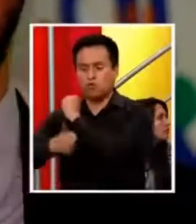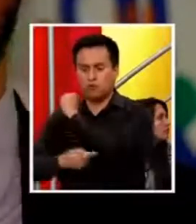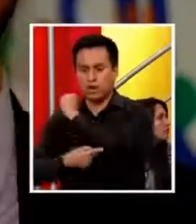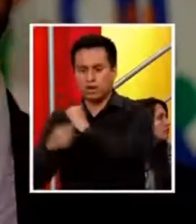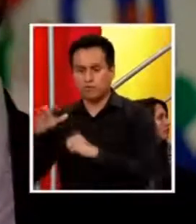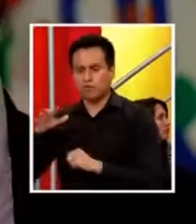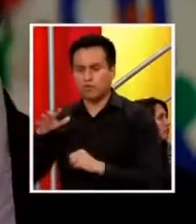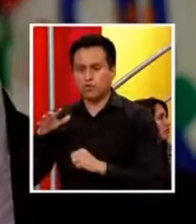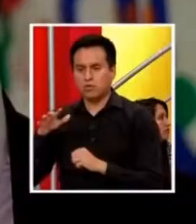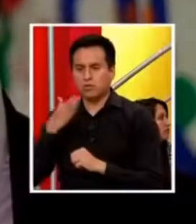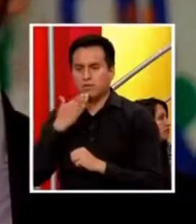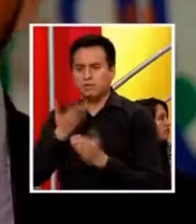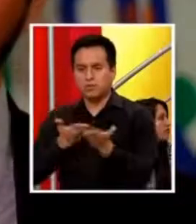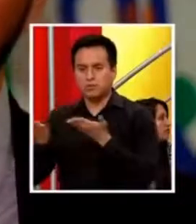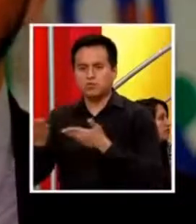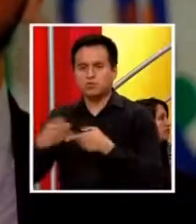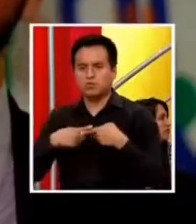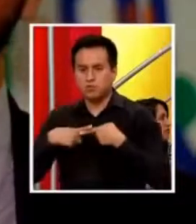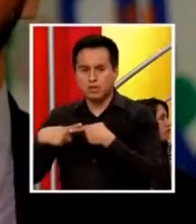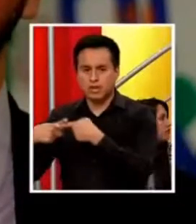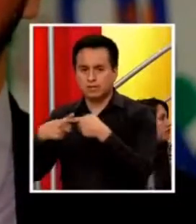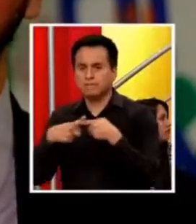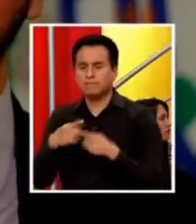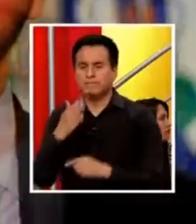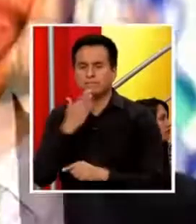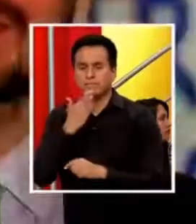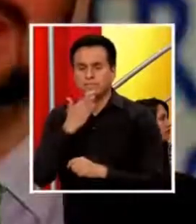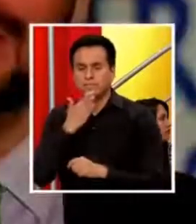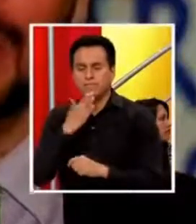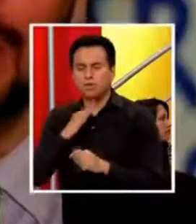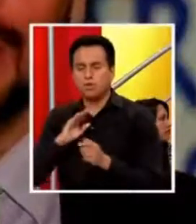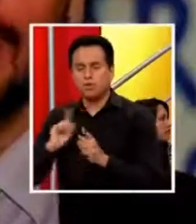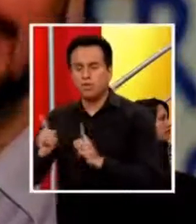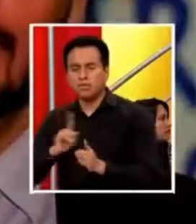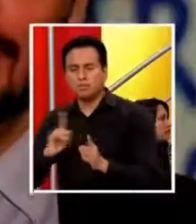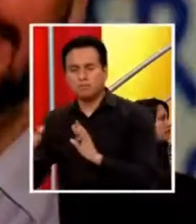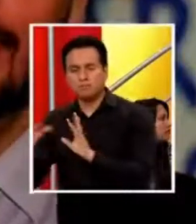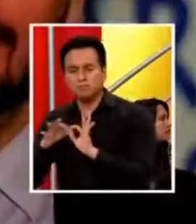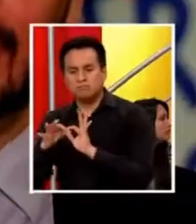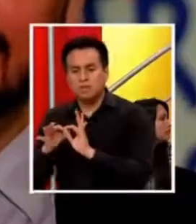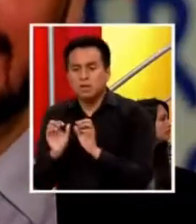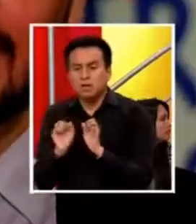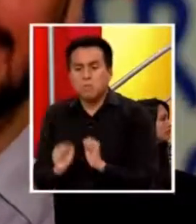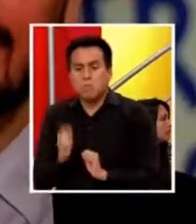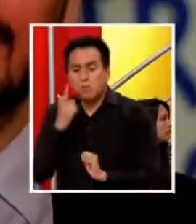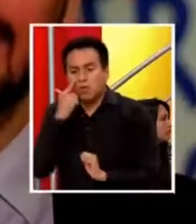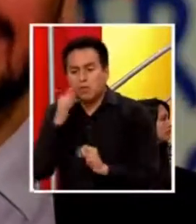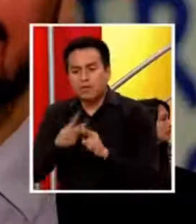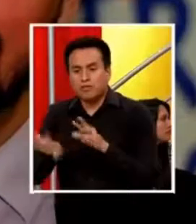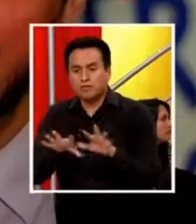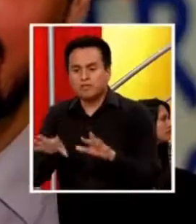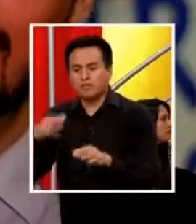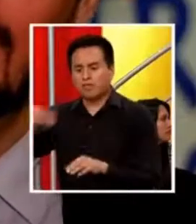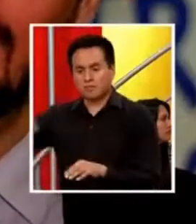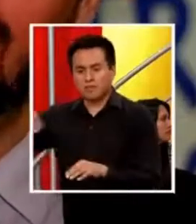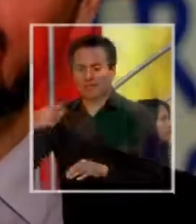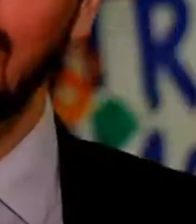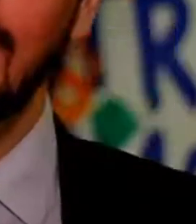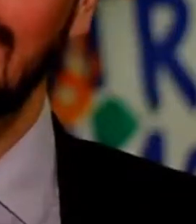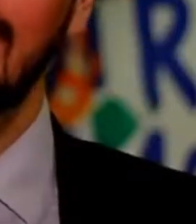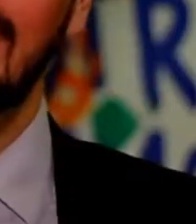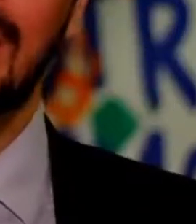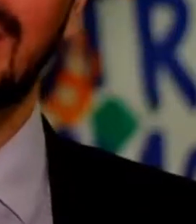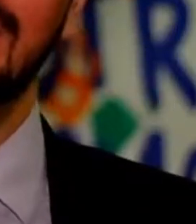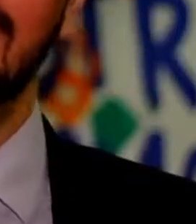derechos en razón de su discapacidad. También Gloria, y reiterar que Senadi va a estar pendiente del caso de Rubén, le va a prestar